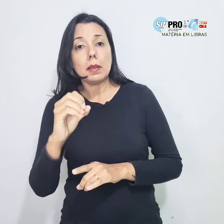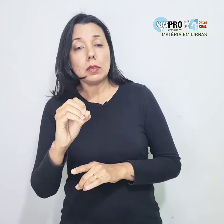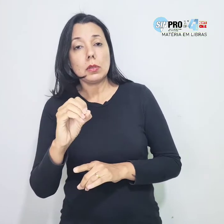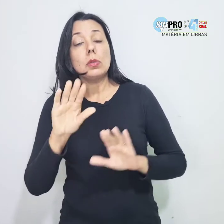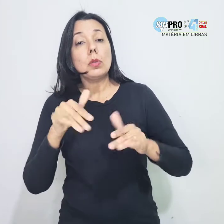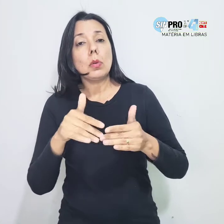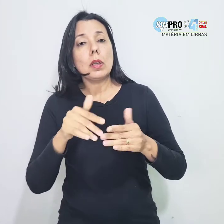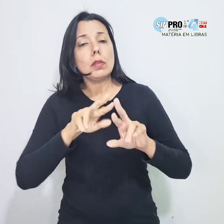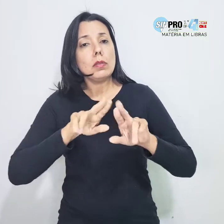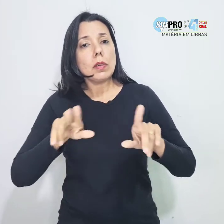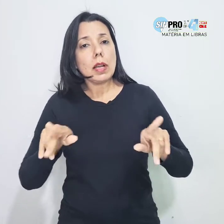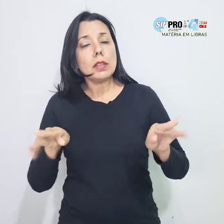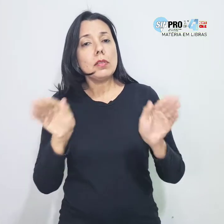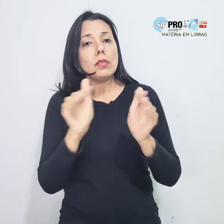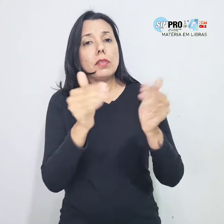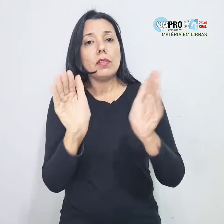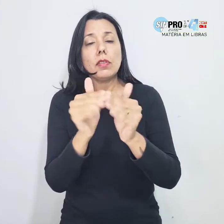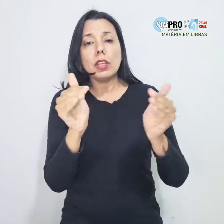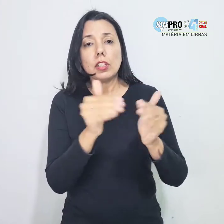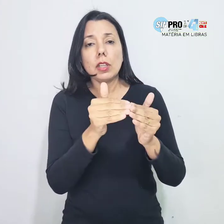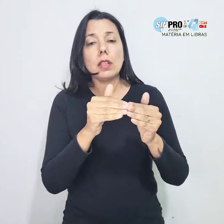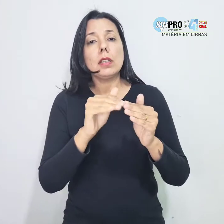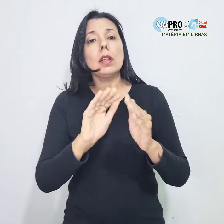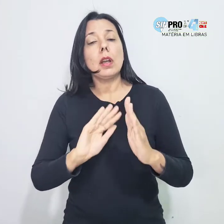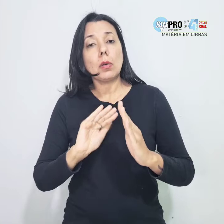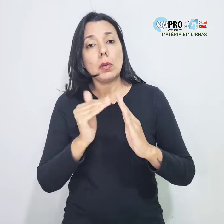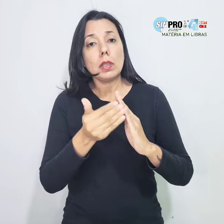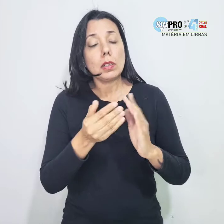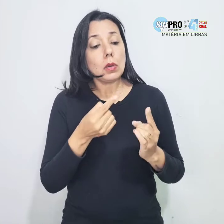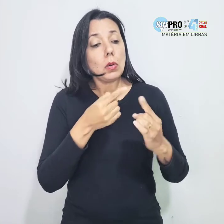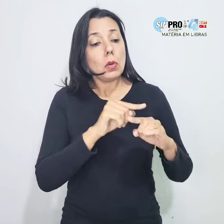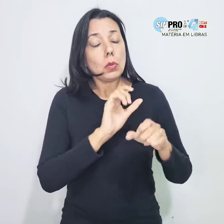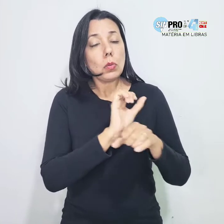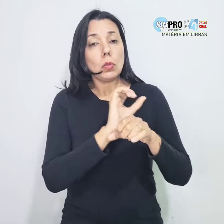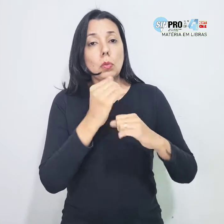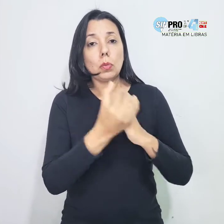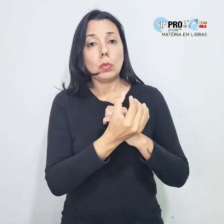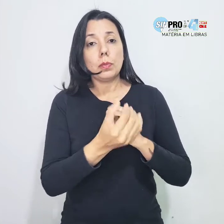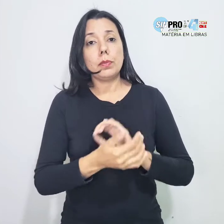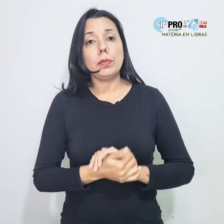a maioria foi fechada devido à quarentena contra o coronavírus.